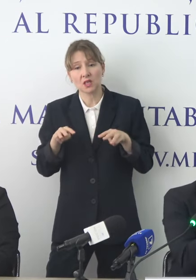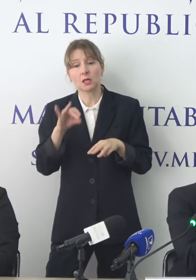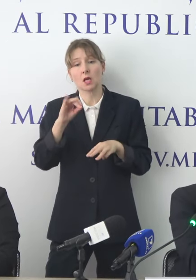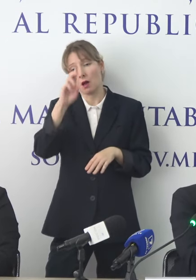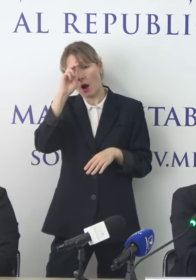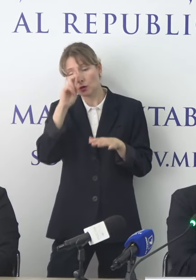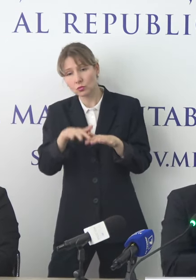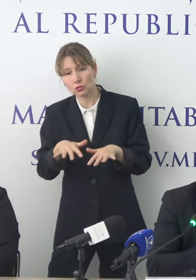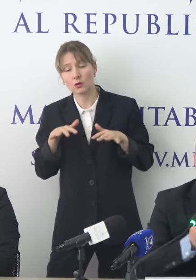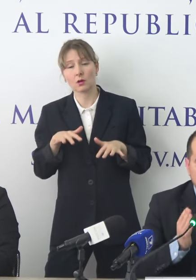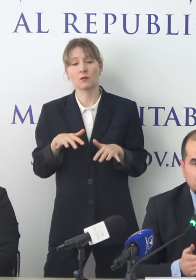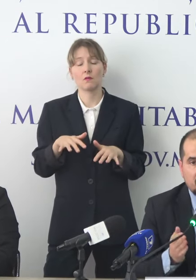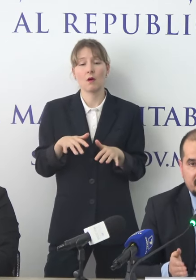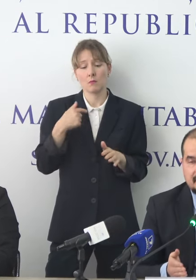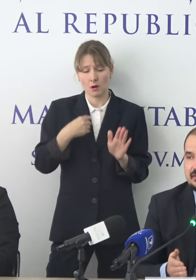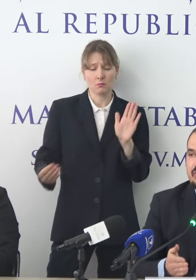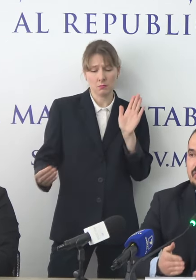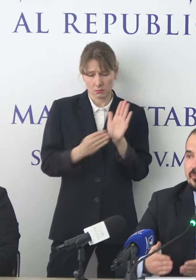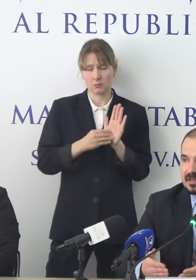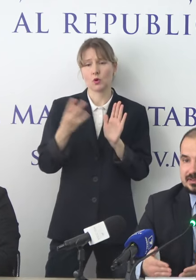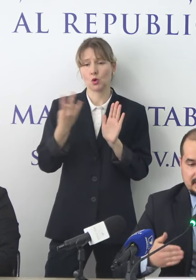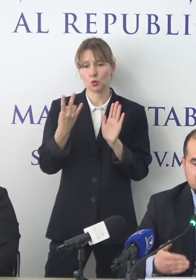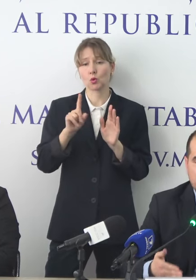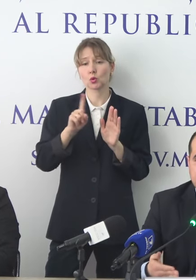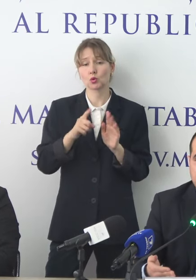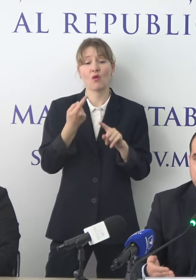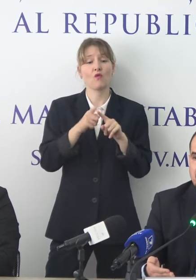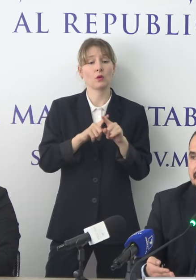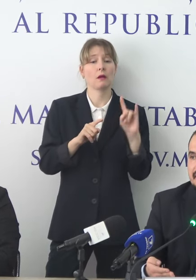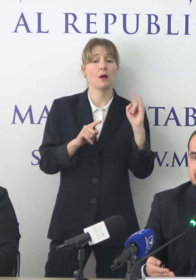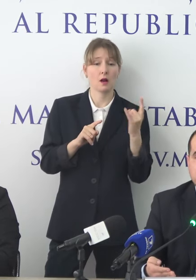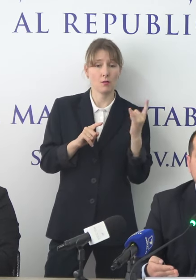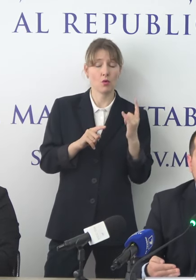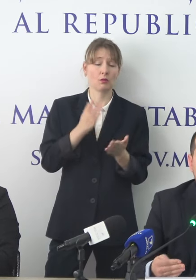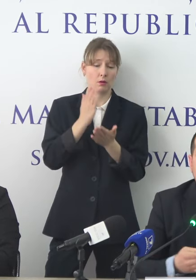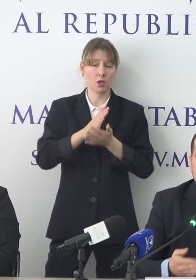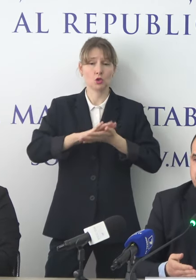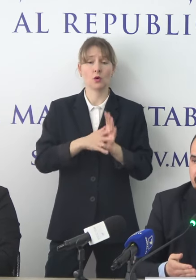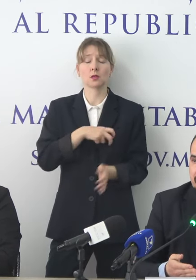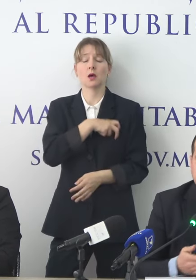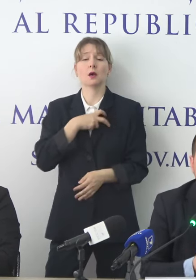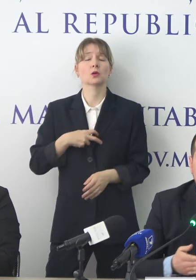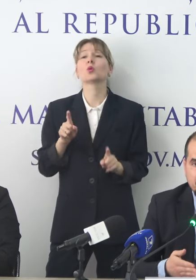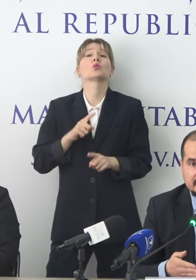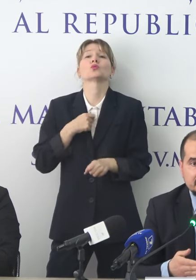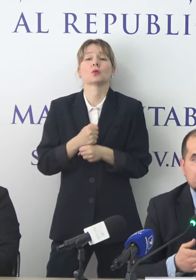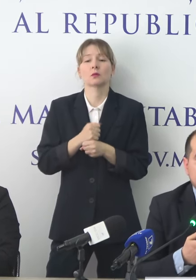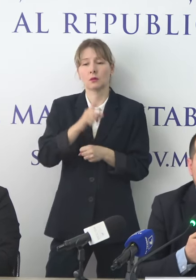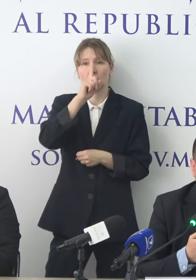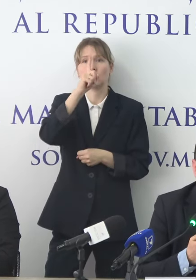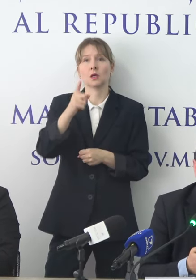pe adresa Y, un copil, o copilă, în situații de risc. Ce facem noi? A trecut o